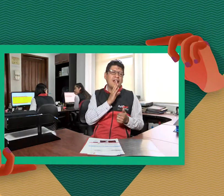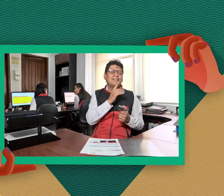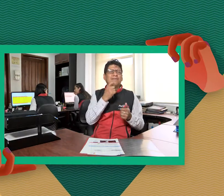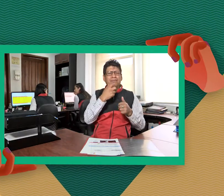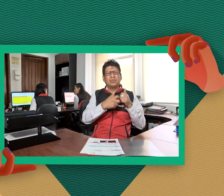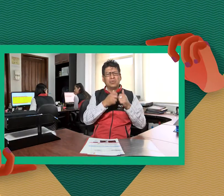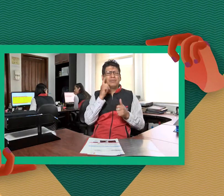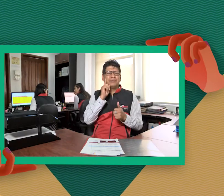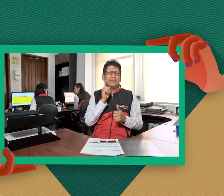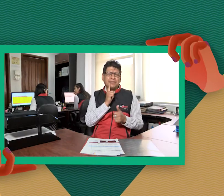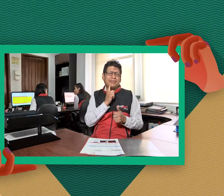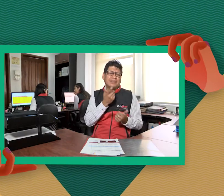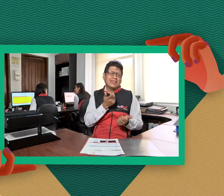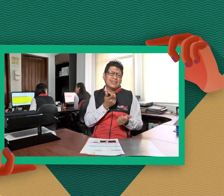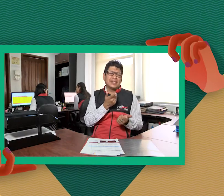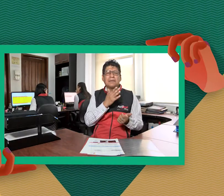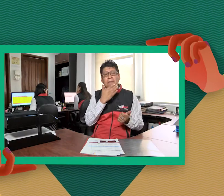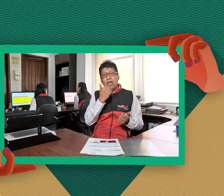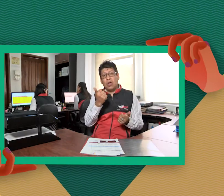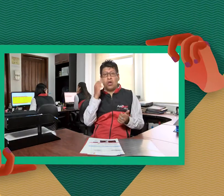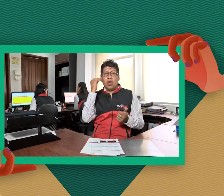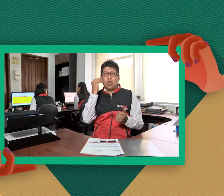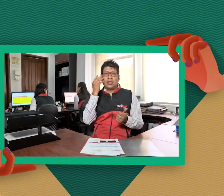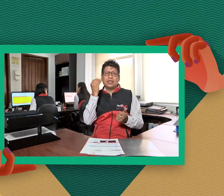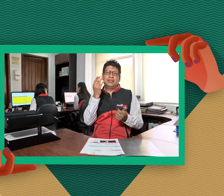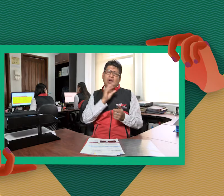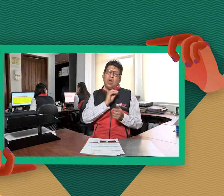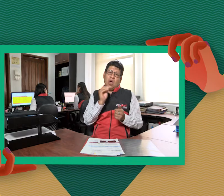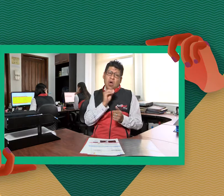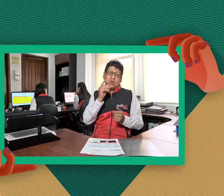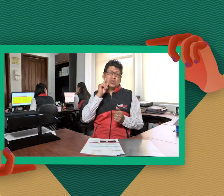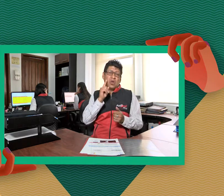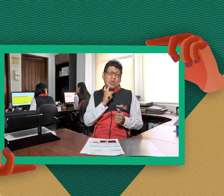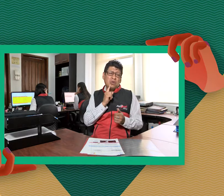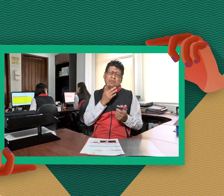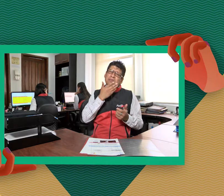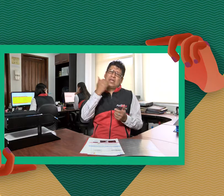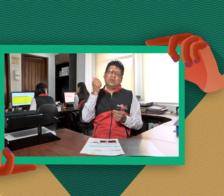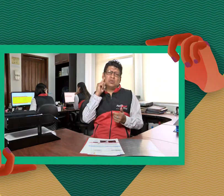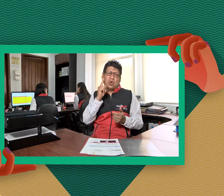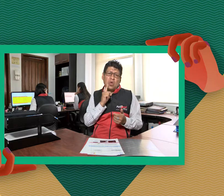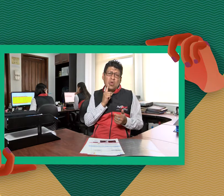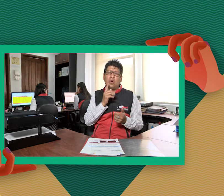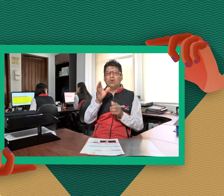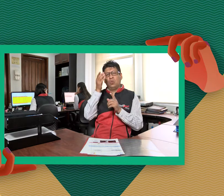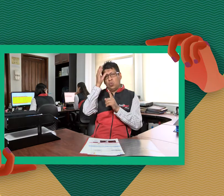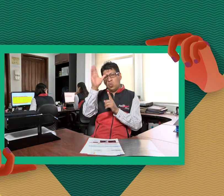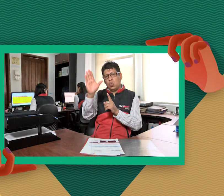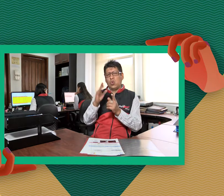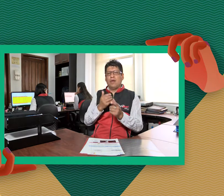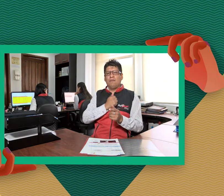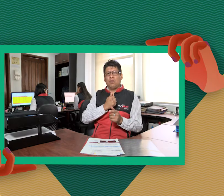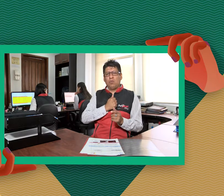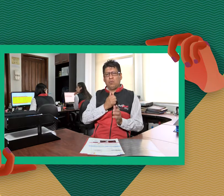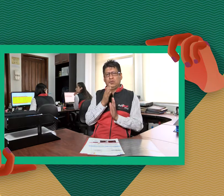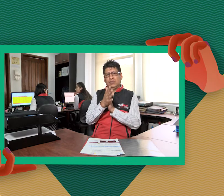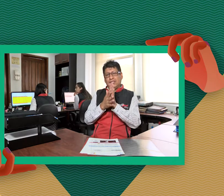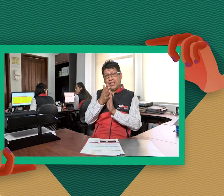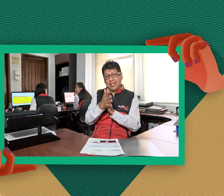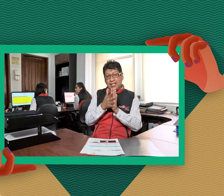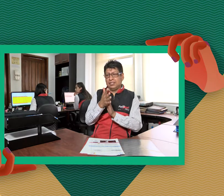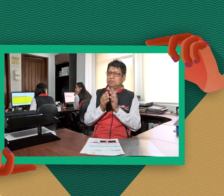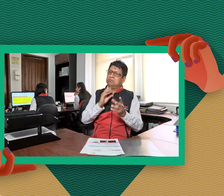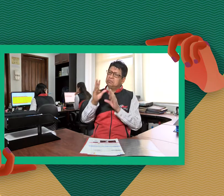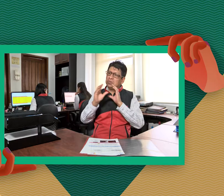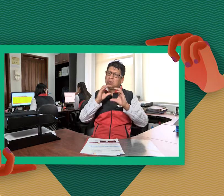que comprendí que con personas sordas yo no debía realizar ya que ellos se comunican usando su propia lengua además